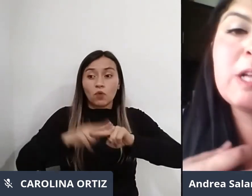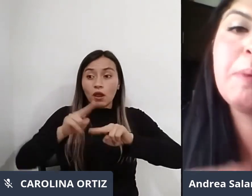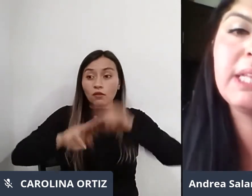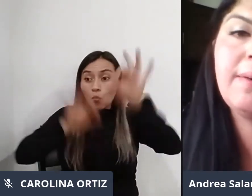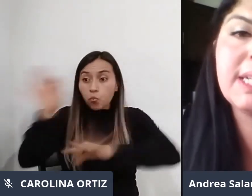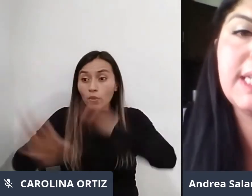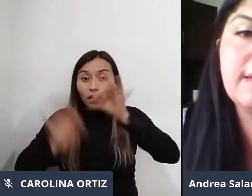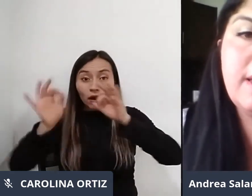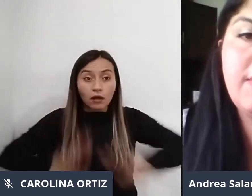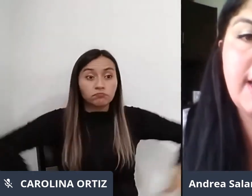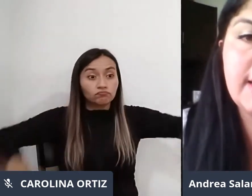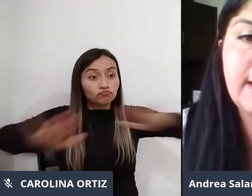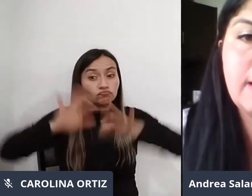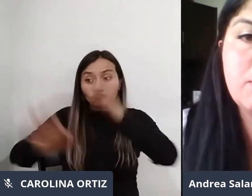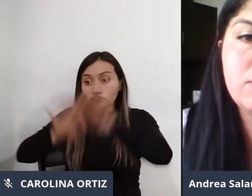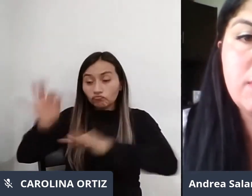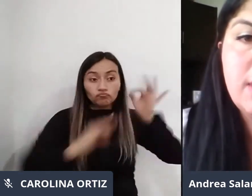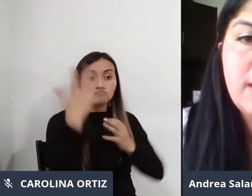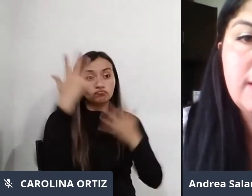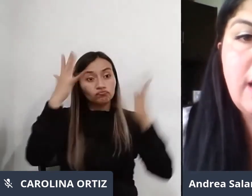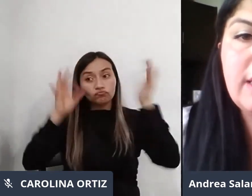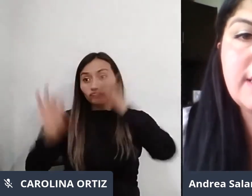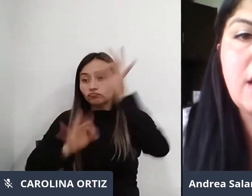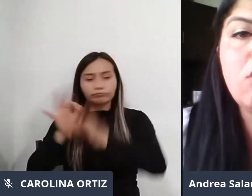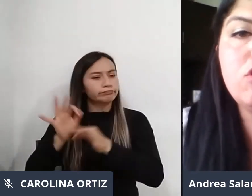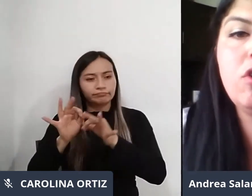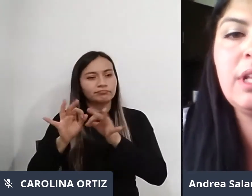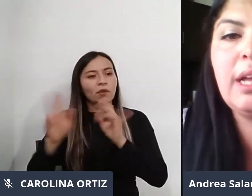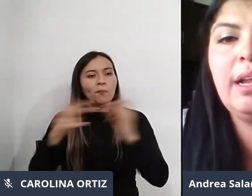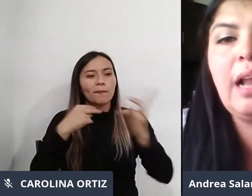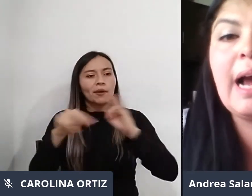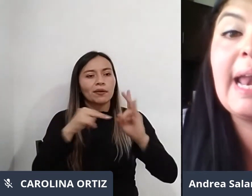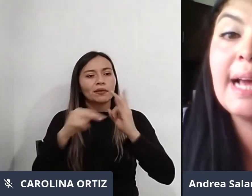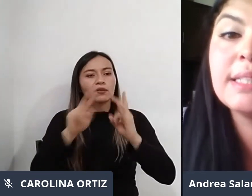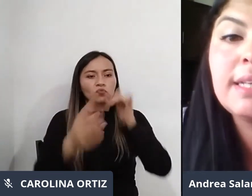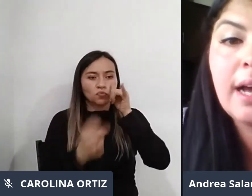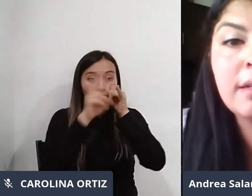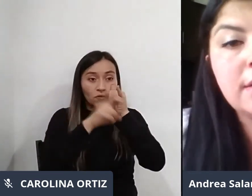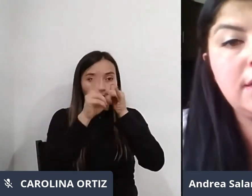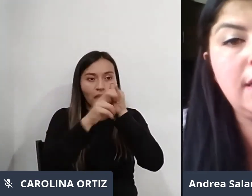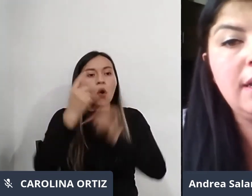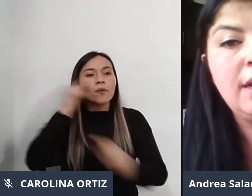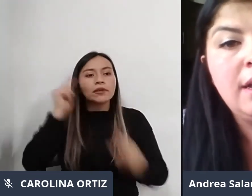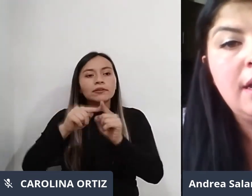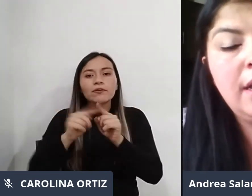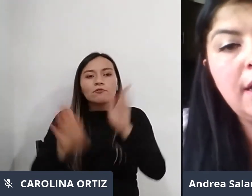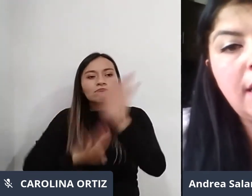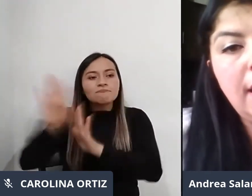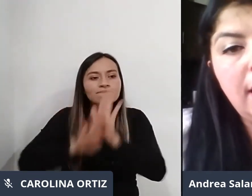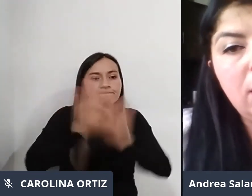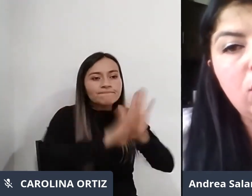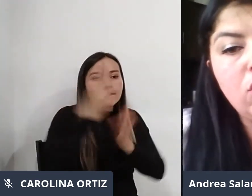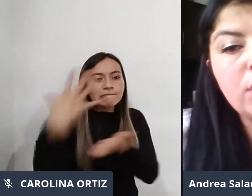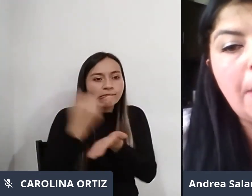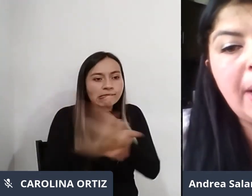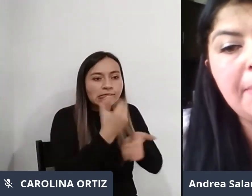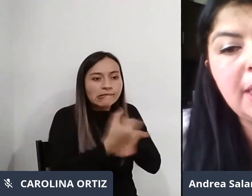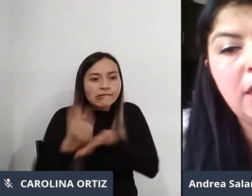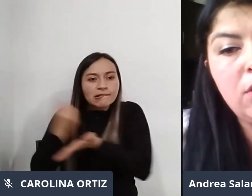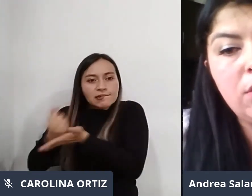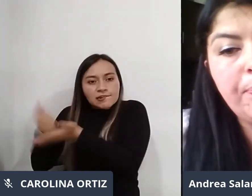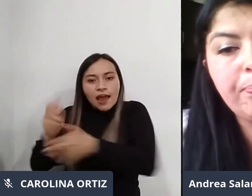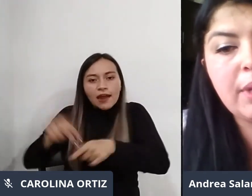por esa perspectiva científica que tenemos del desarrollo y de la ganancia, ¿sí? Y que no nos